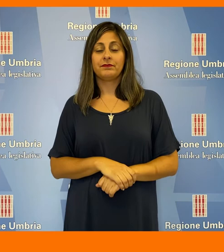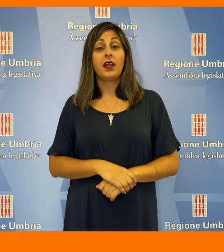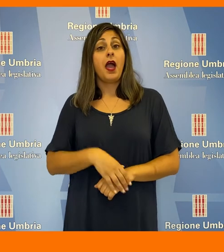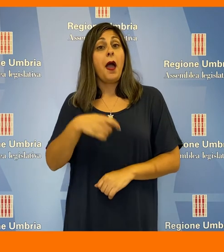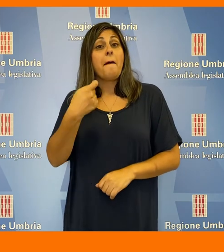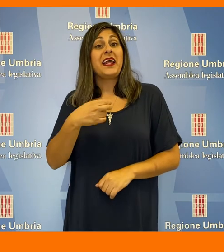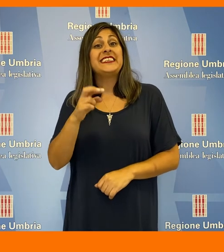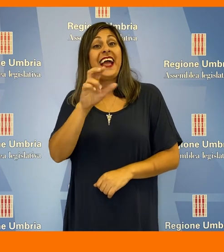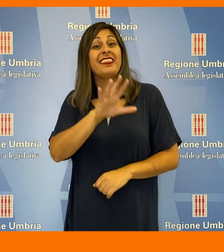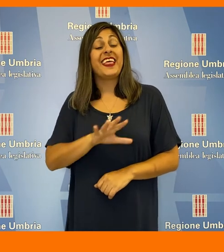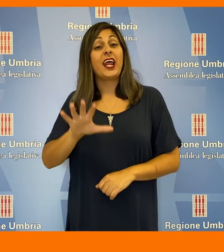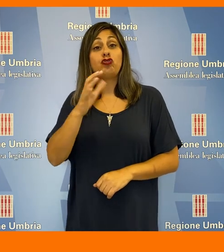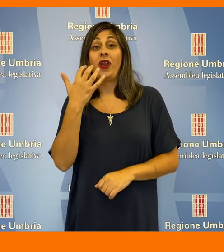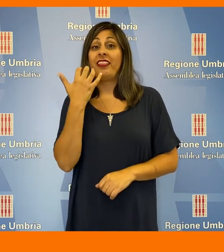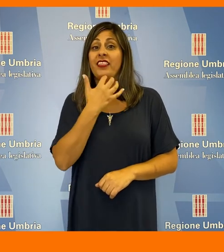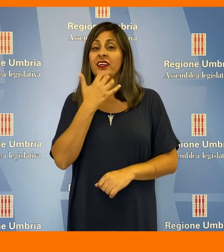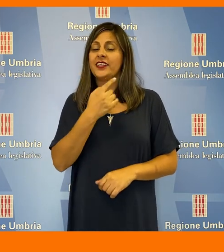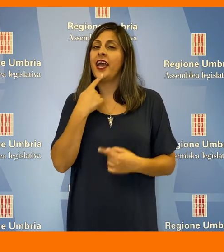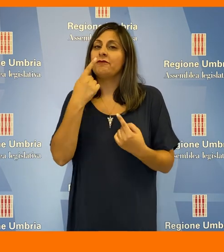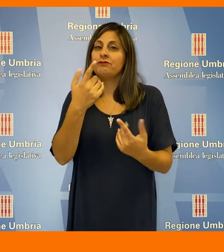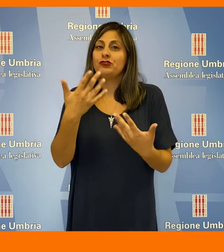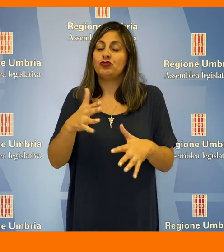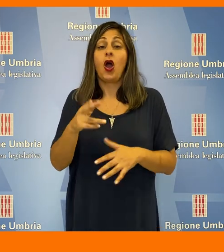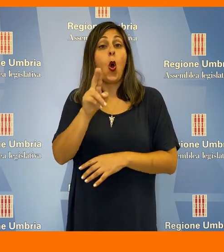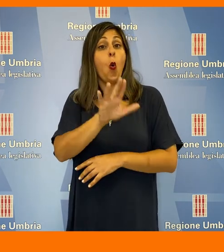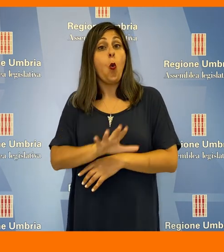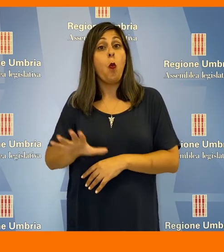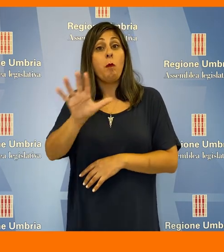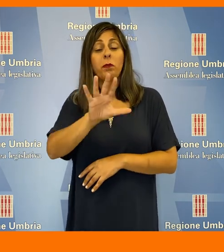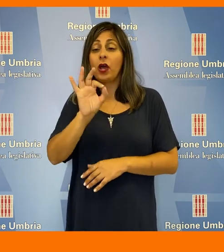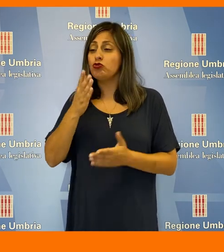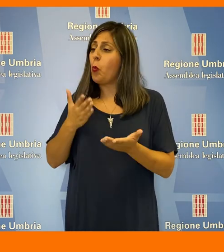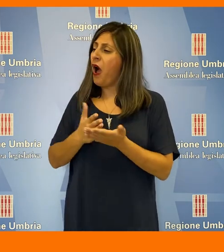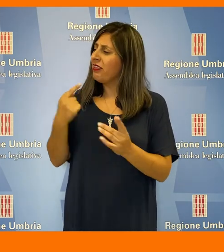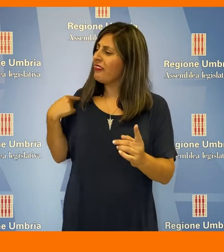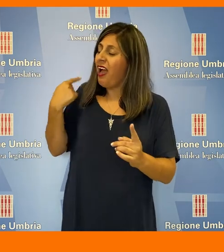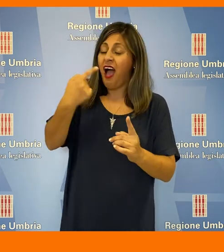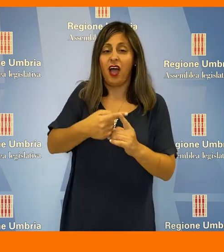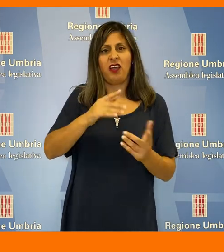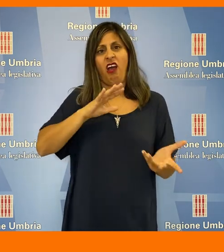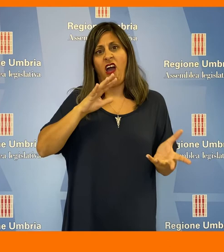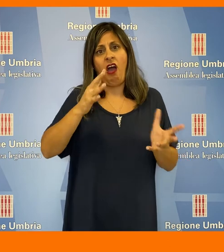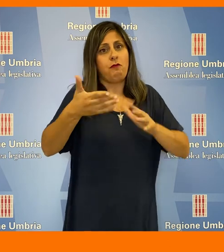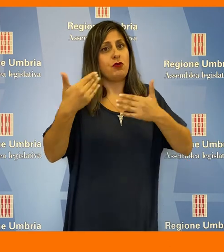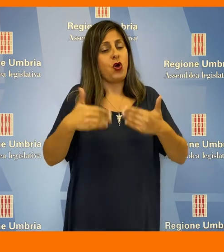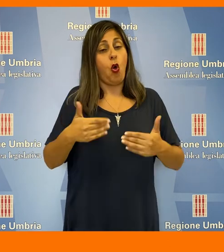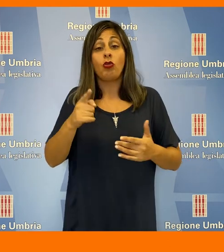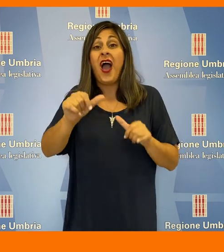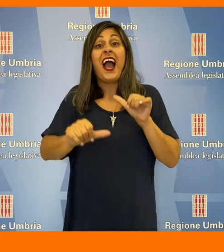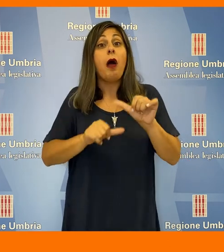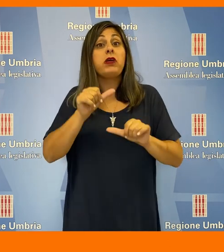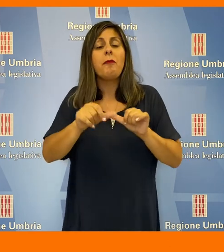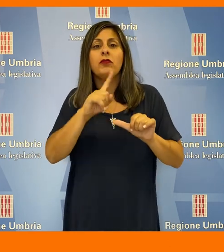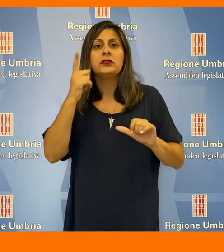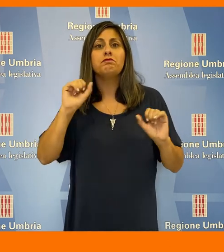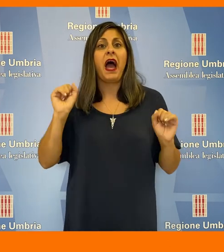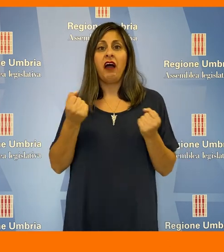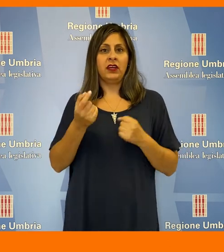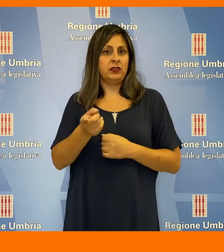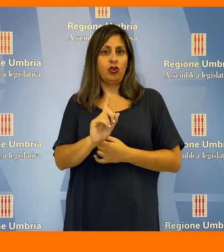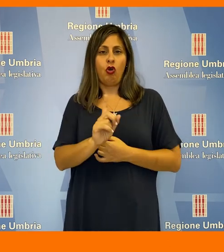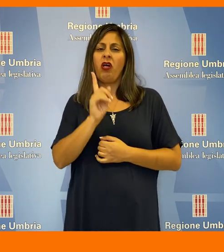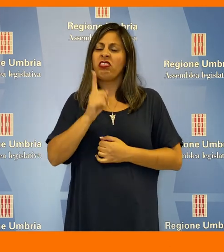La Presidente della Regione, Donatella Tesei, ha sottolineato che l'Umbria in questi 50 anni è molto cambiata e questo cambiamento non